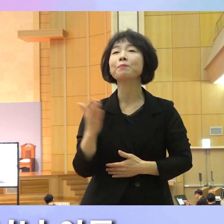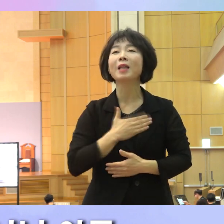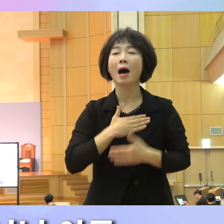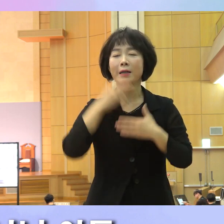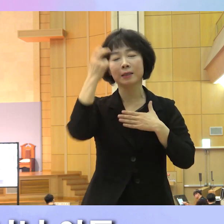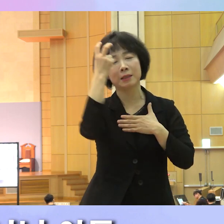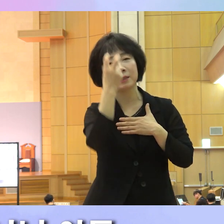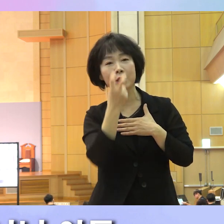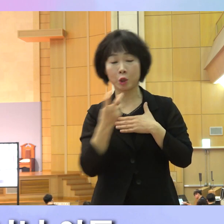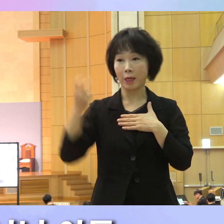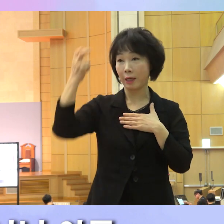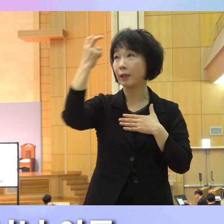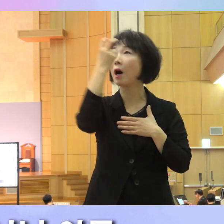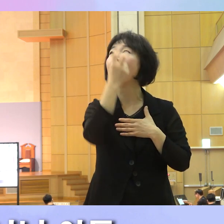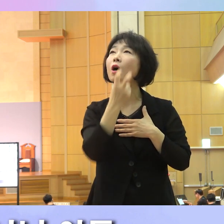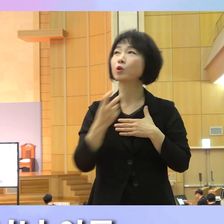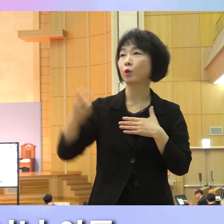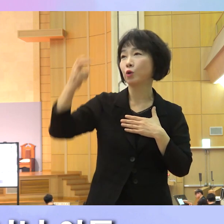주님 나를